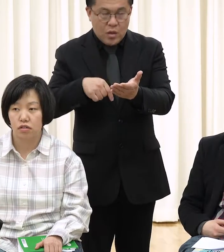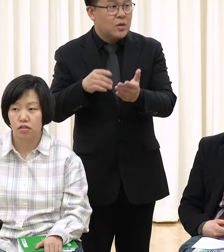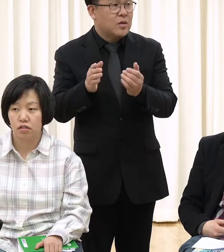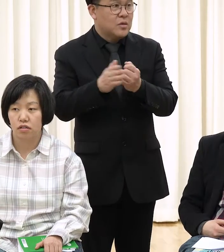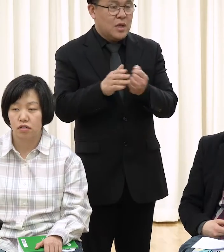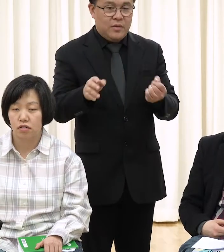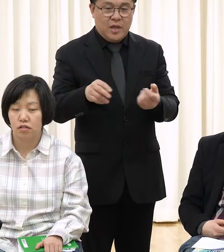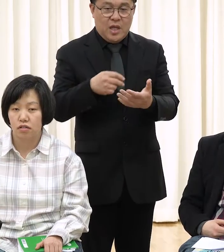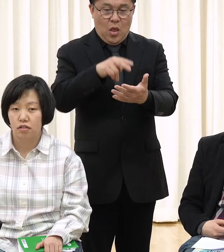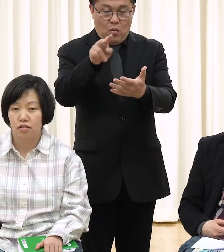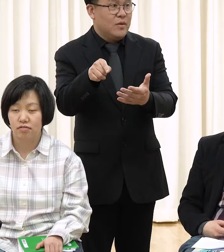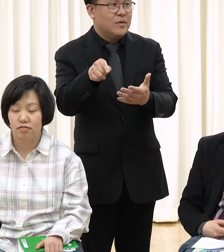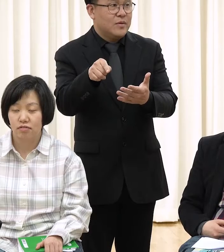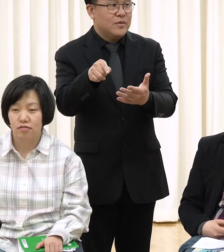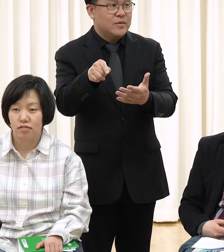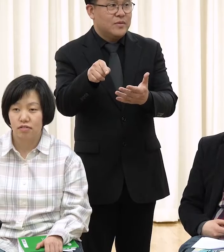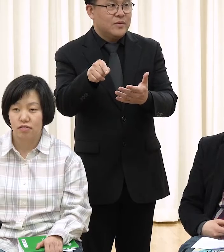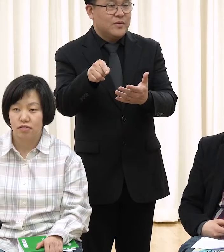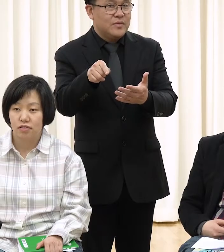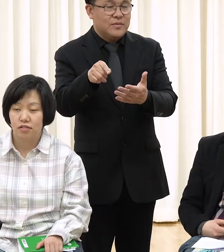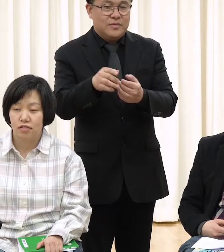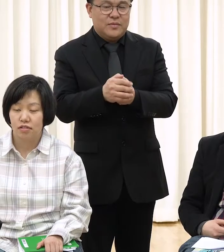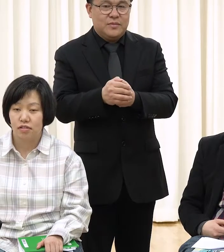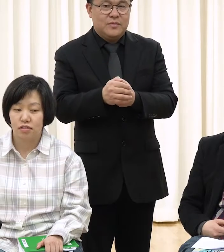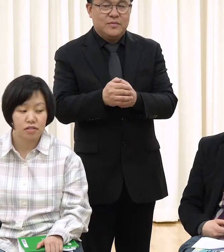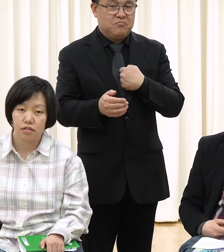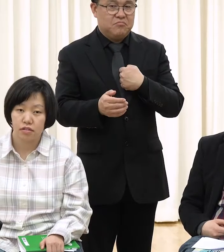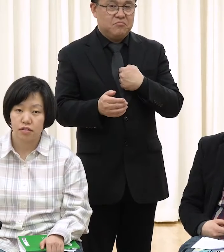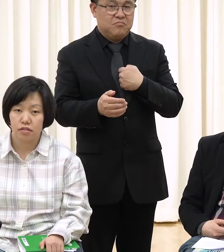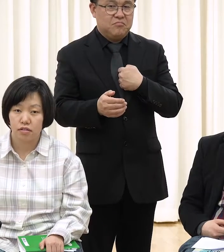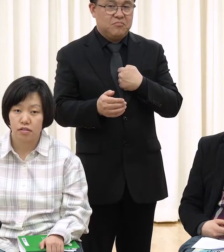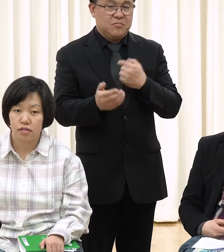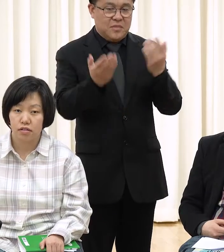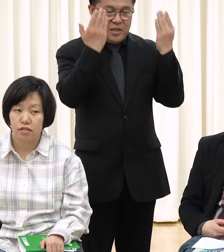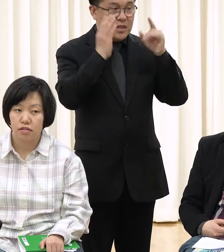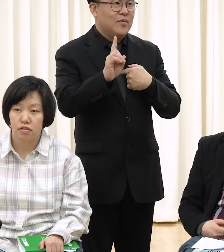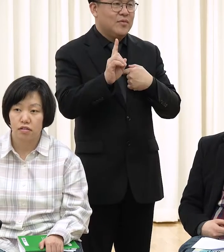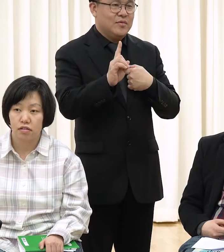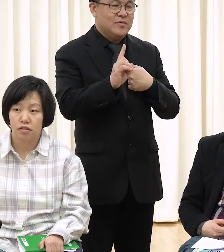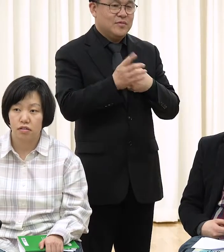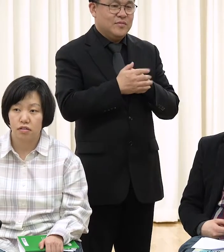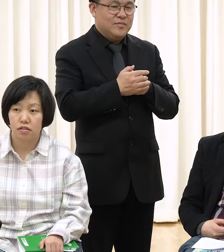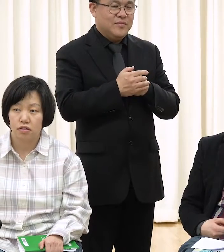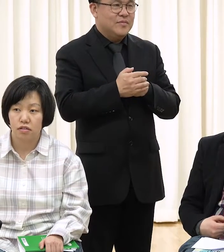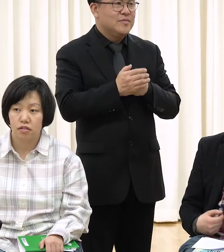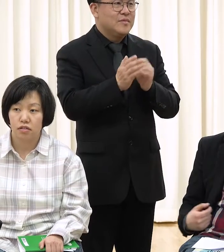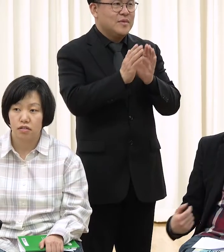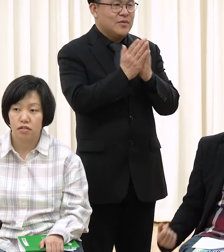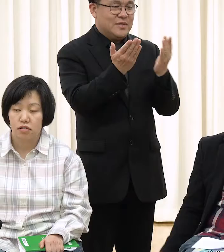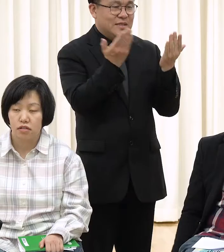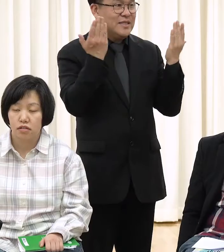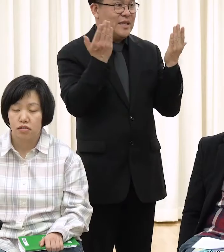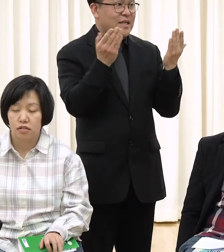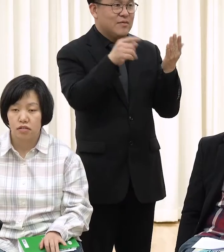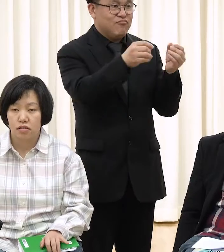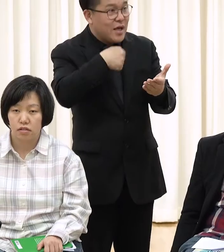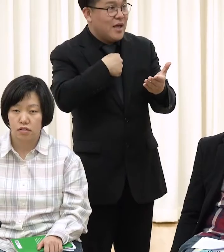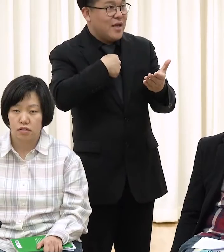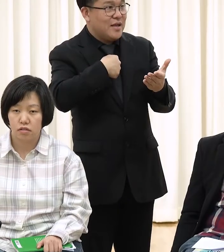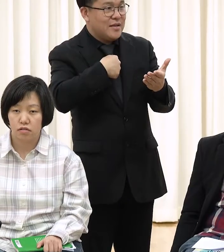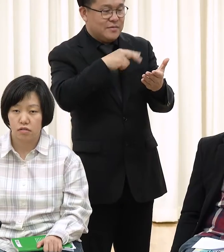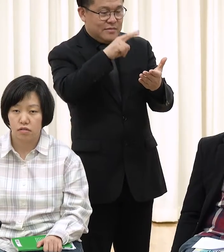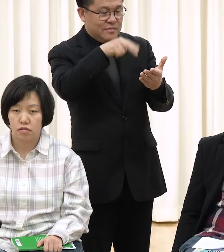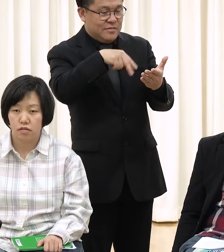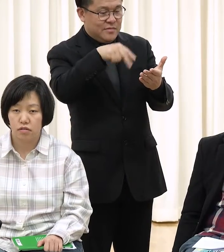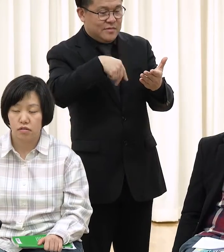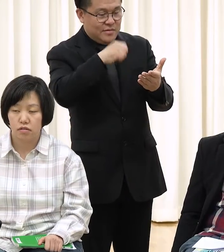잘 넘어간다는 그 인상을 많이 받았어요. 저도 학교 다닐 때 교과서 문학 작품을 읽는 걸 되게 좋아했는데